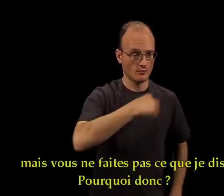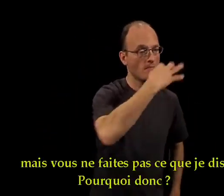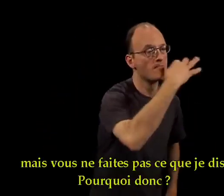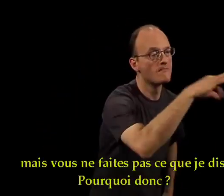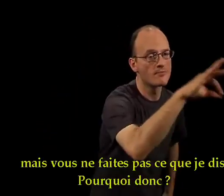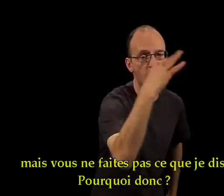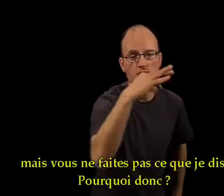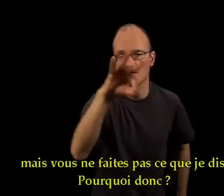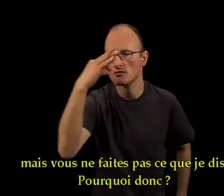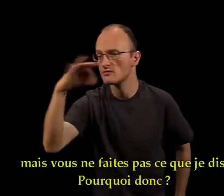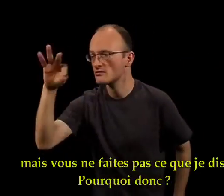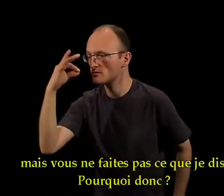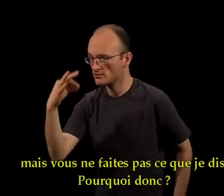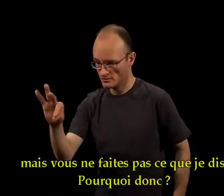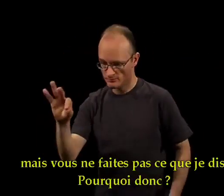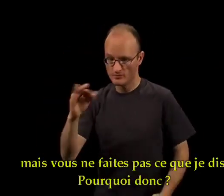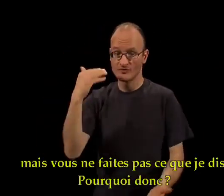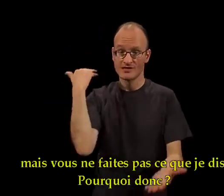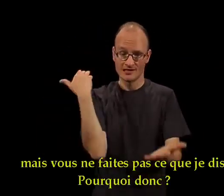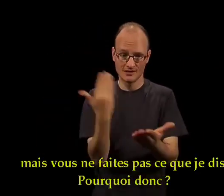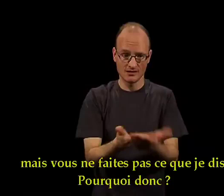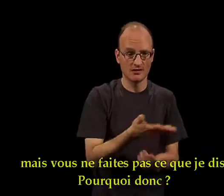mais vous ne faites pas ce que je dis. Pourquoi donc?